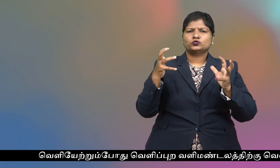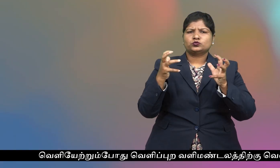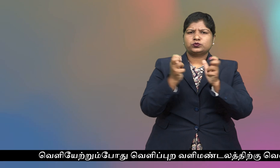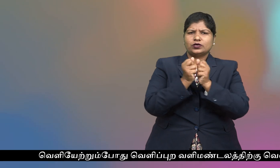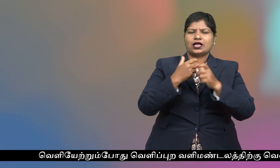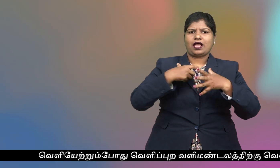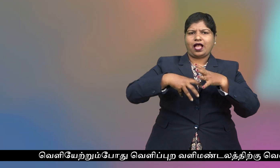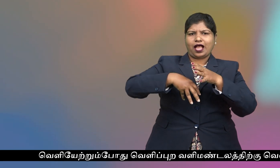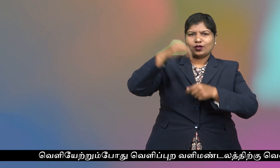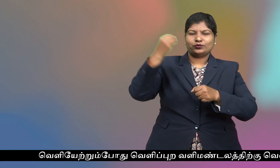வெளியேற்றுகிறது.